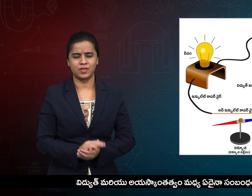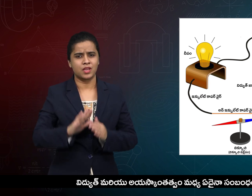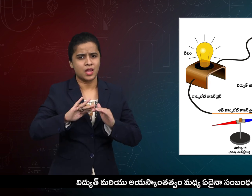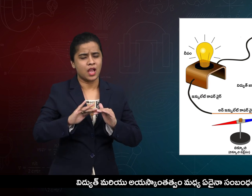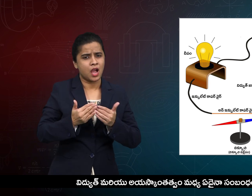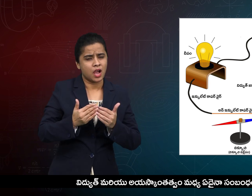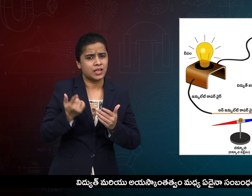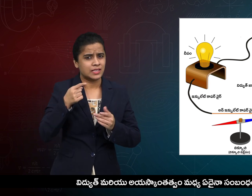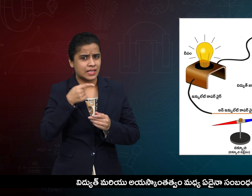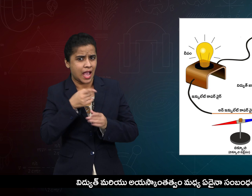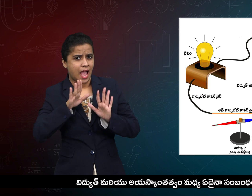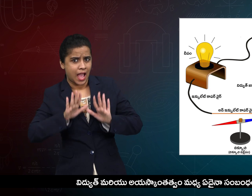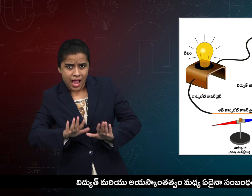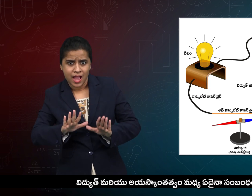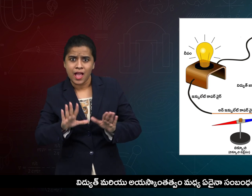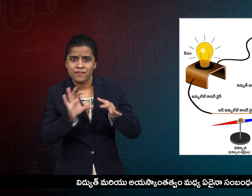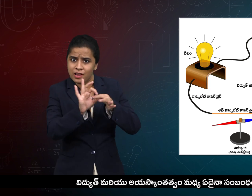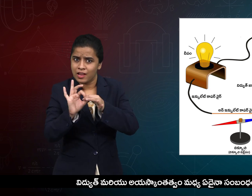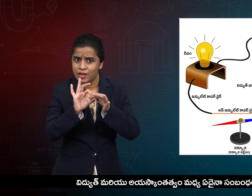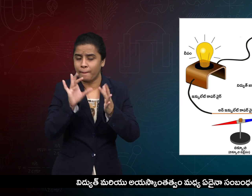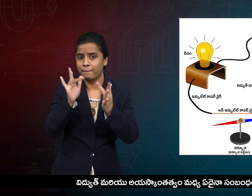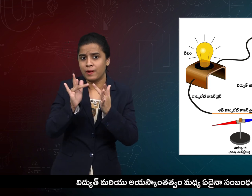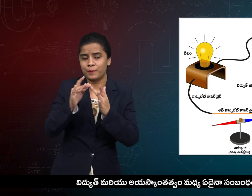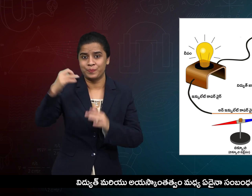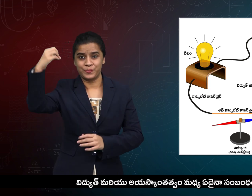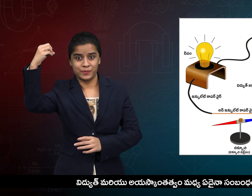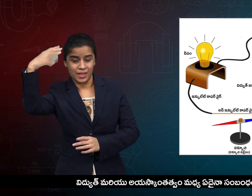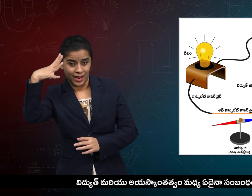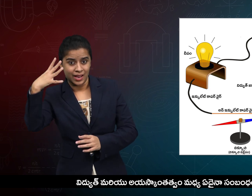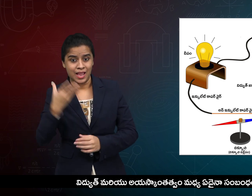విద్యుత్ మరియు అయస్కాంతత్వం మధ్య ఏదైనా సంబంధం ఉందా?